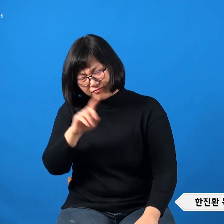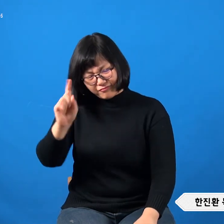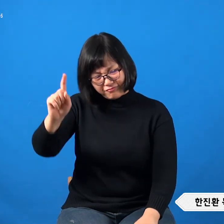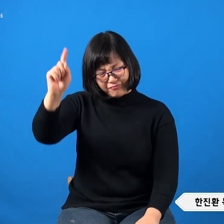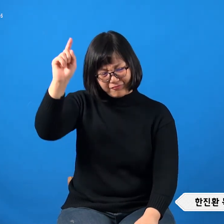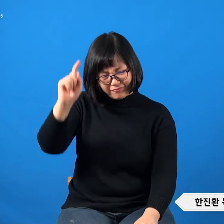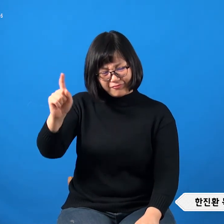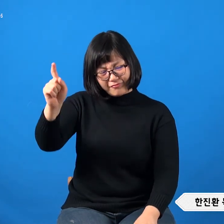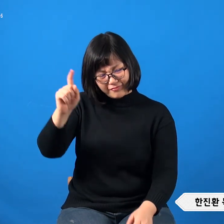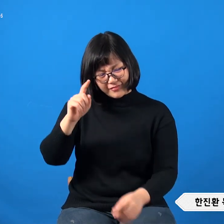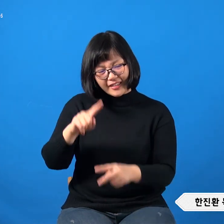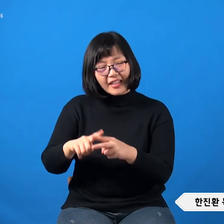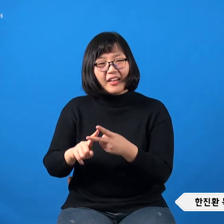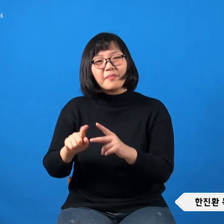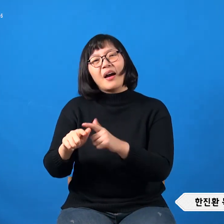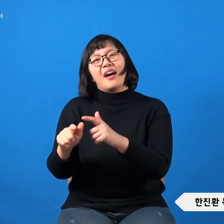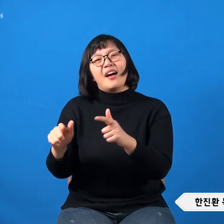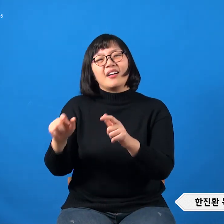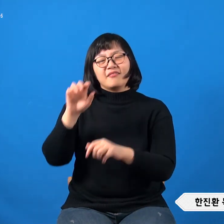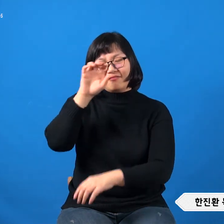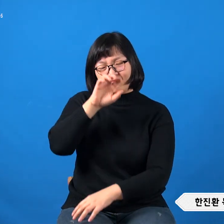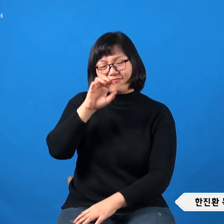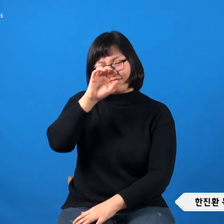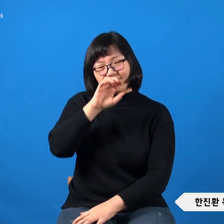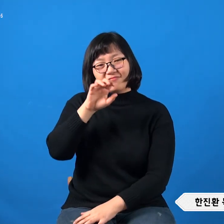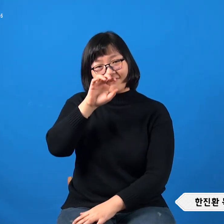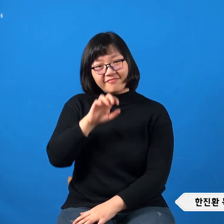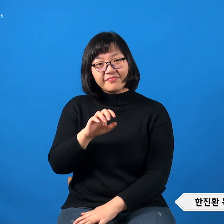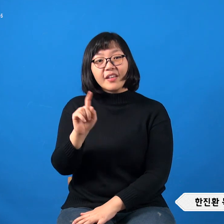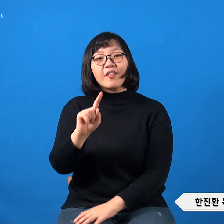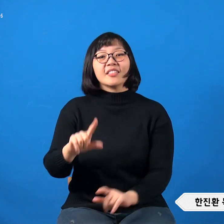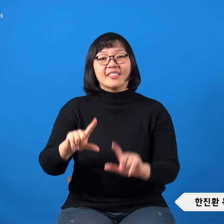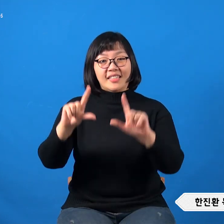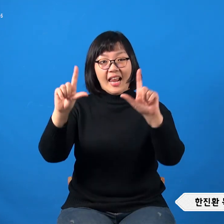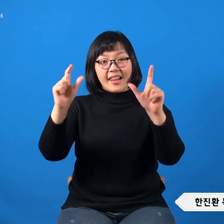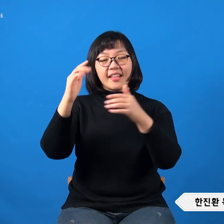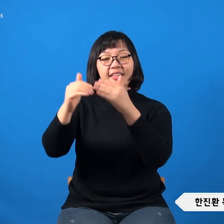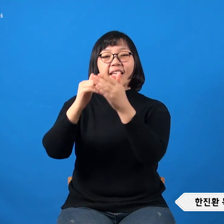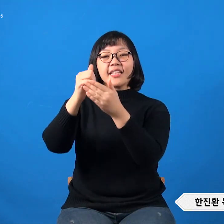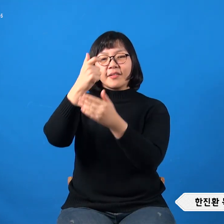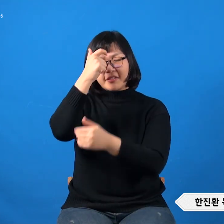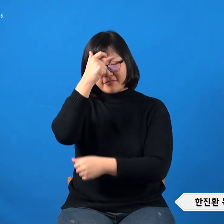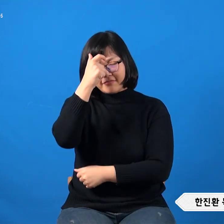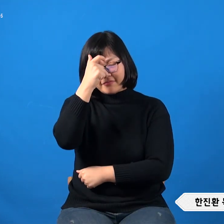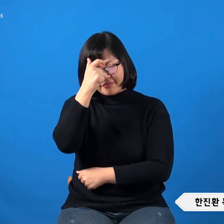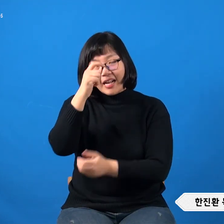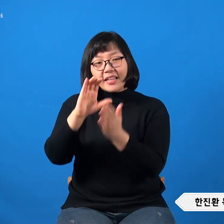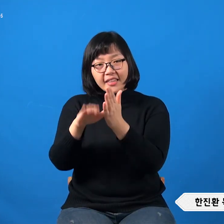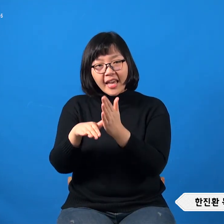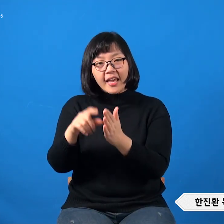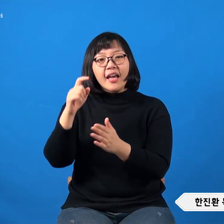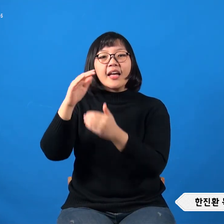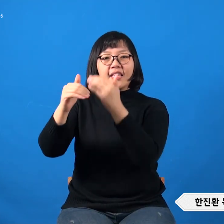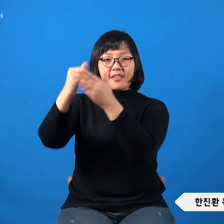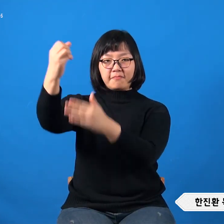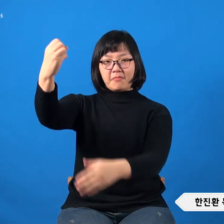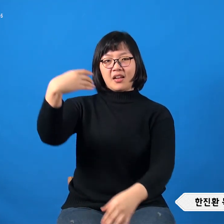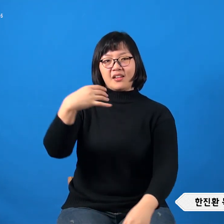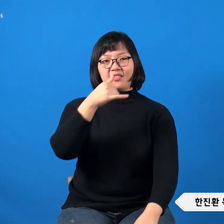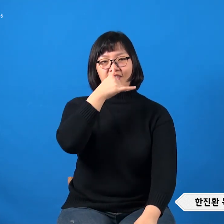그랬습니다. 한 번은 그렇게 기도하고 있는데 마음속에서 이런 음성이 들려옵니다.